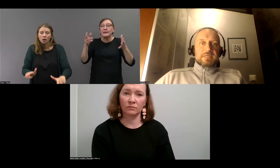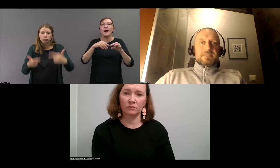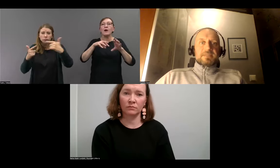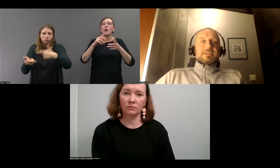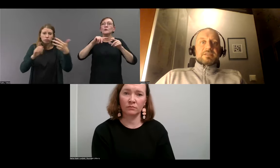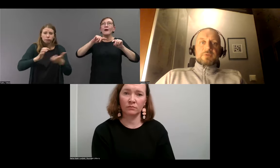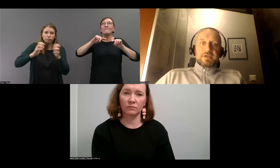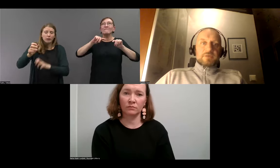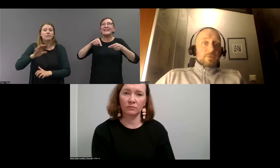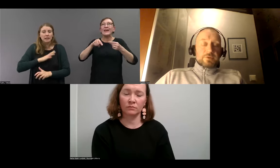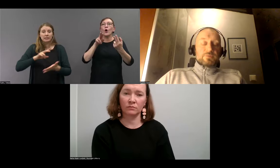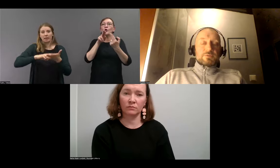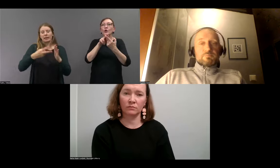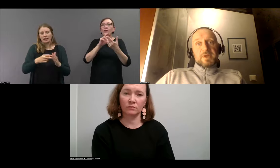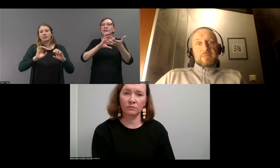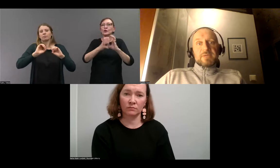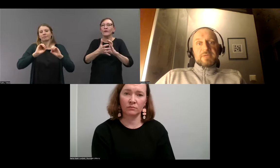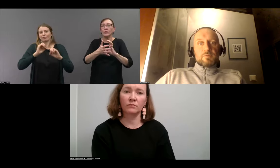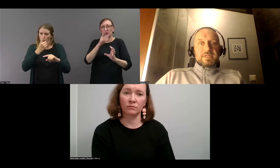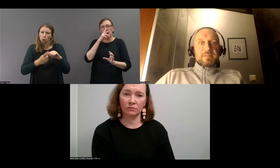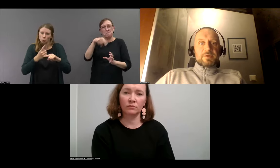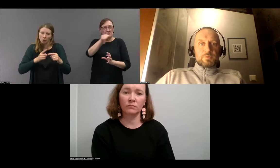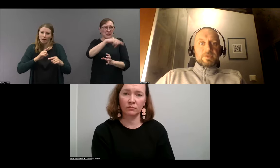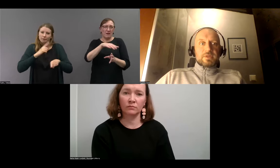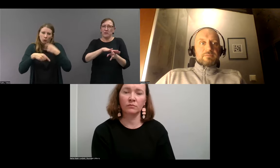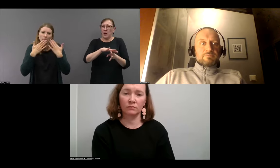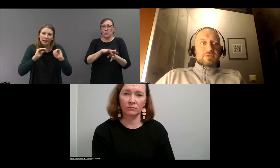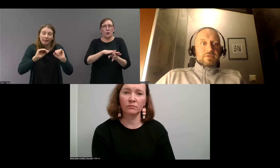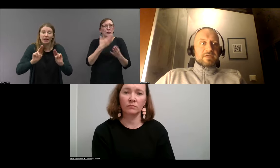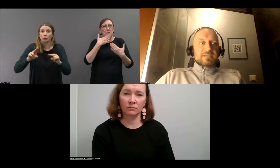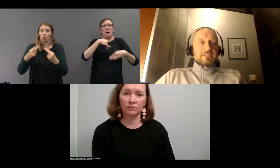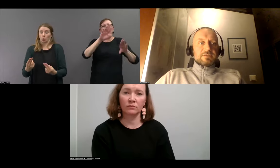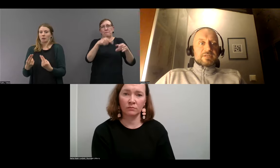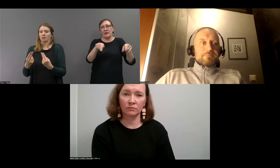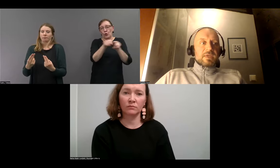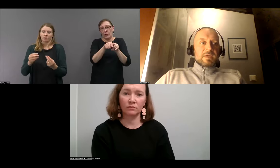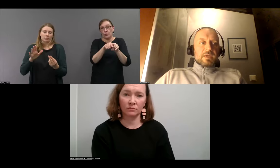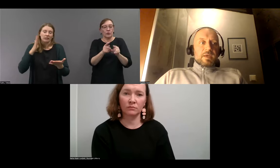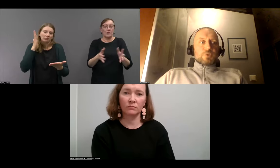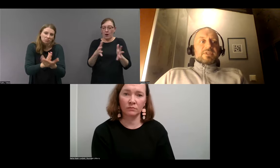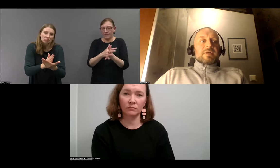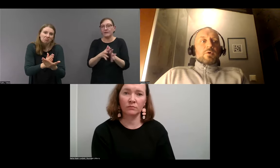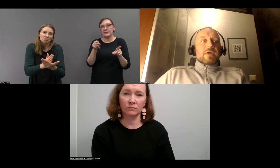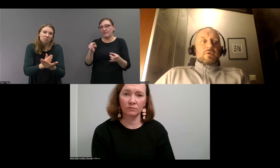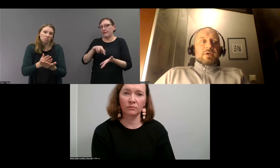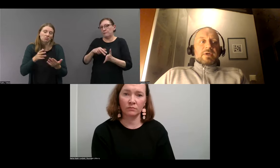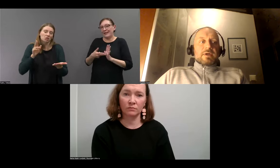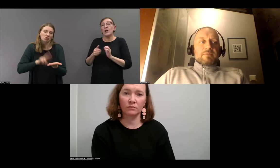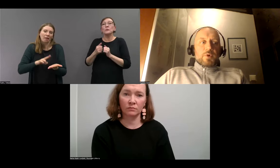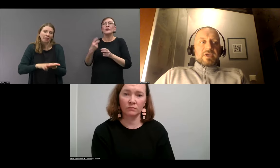joilla tämä teknisesti todennäköisesti hoituisi paremminkin kuin mitä tämä nykyinen on. Että se on ihan kiistatonta. Mutta tämän